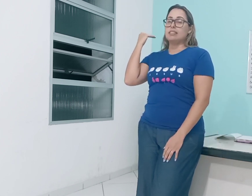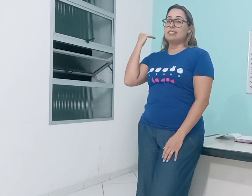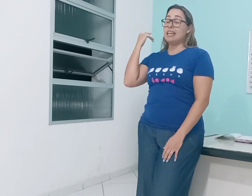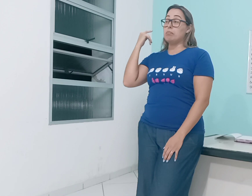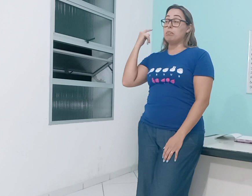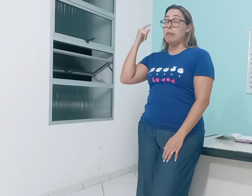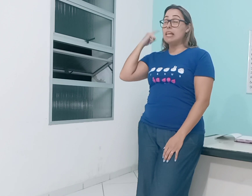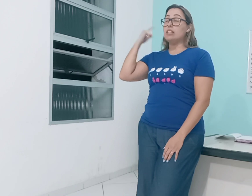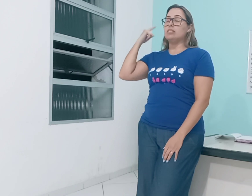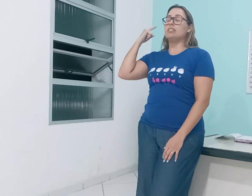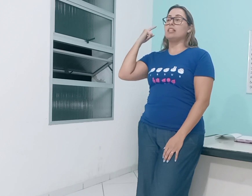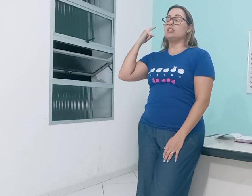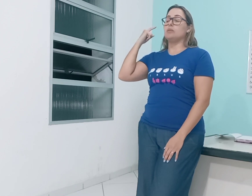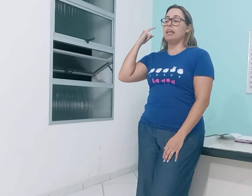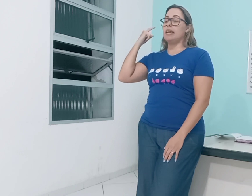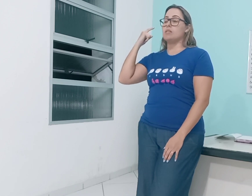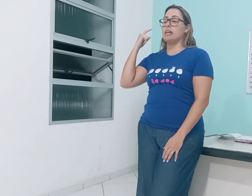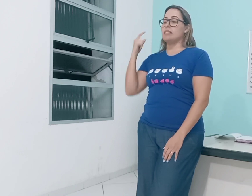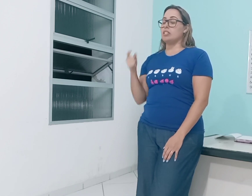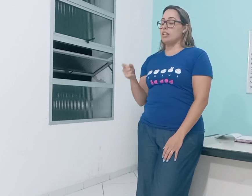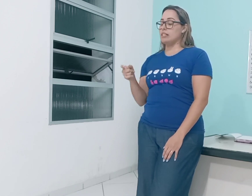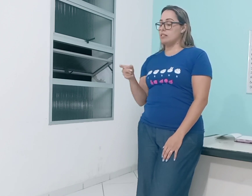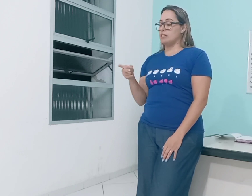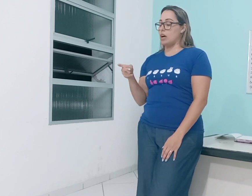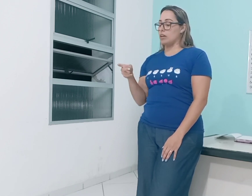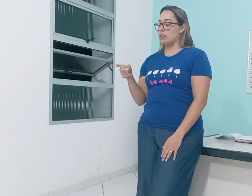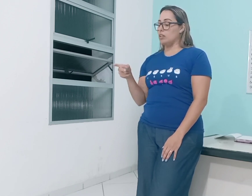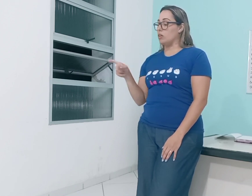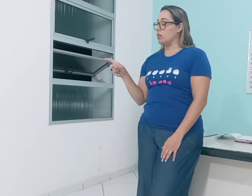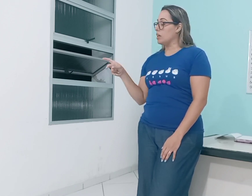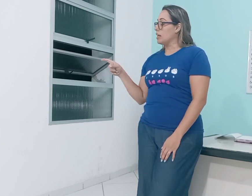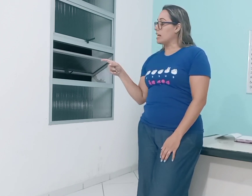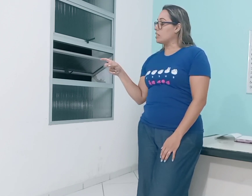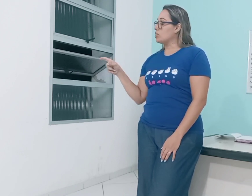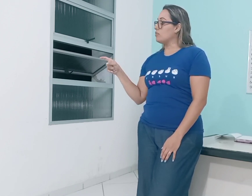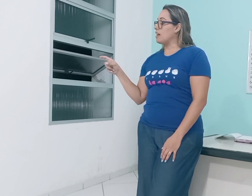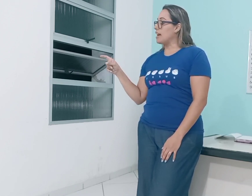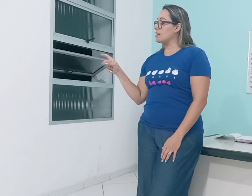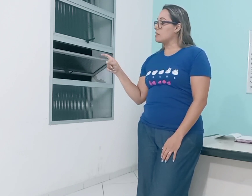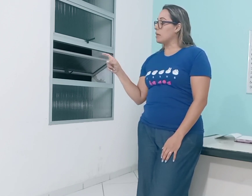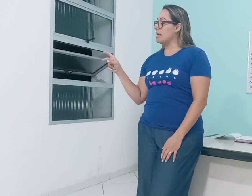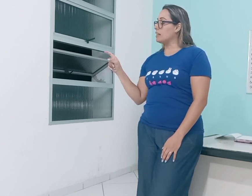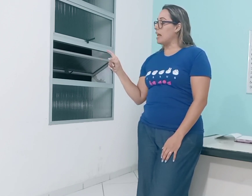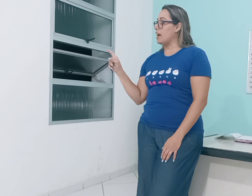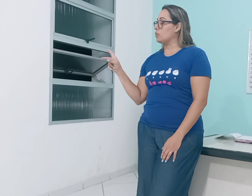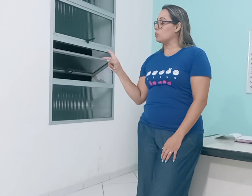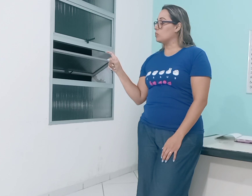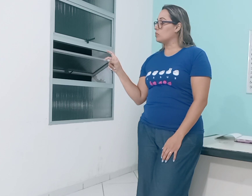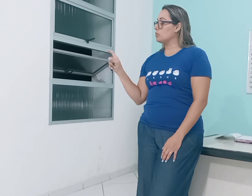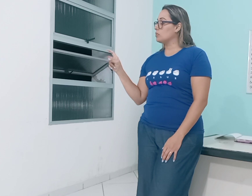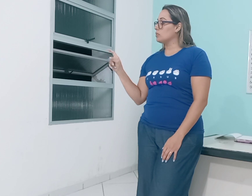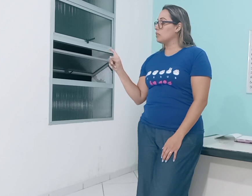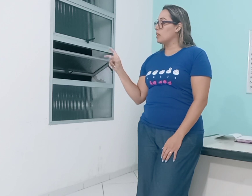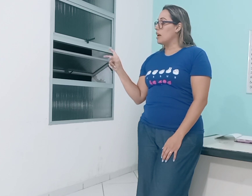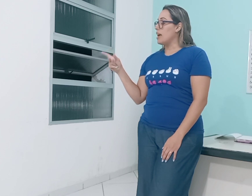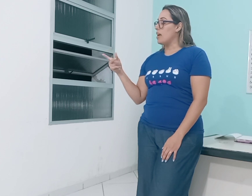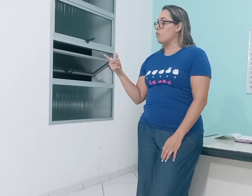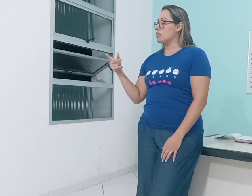Se é bem distante mesmo, existe esse sinal aqui, ó, que a gente faz para eterno. Você